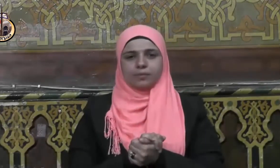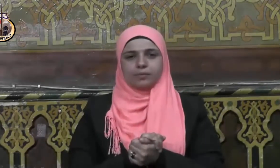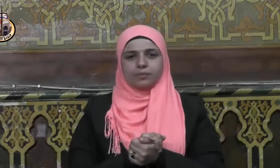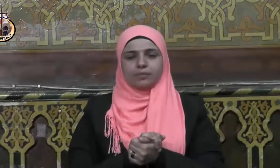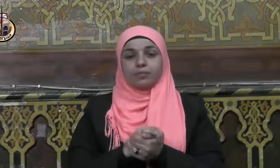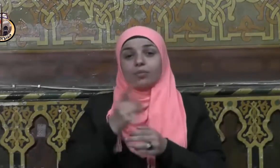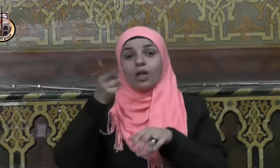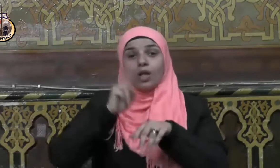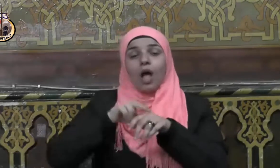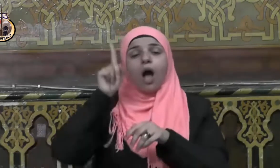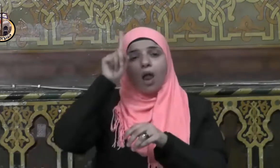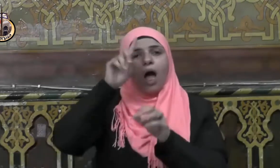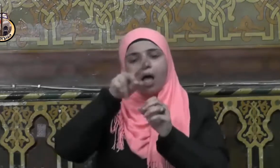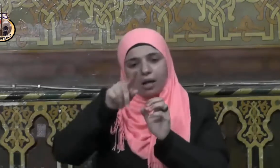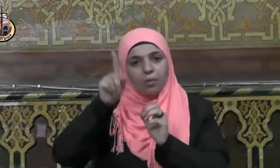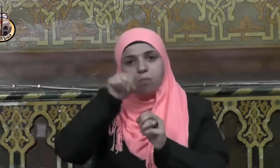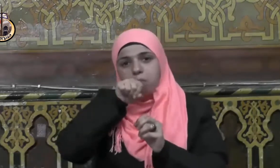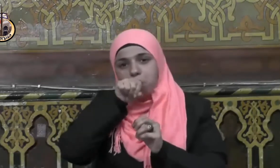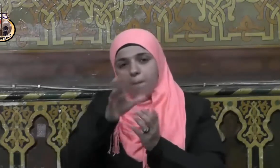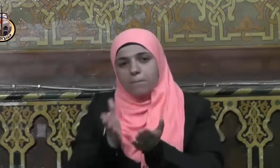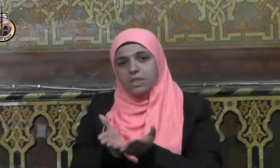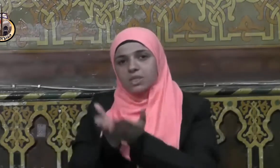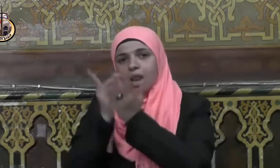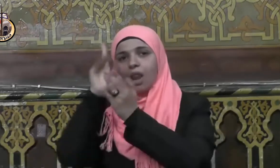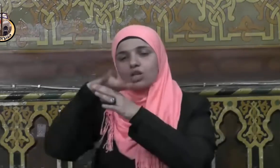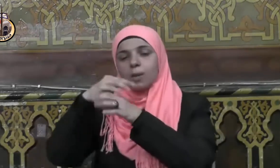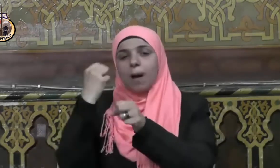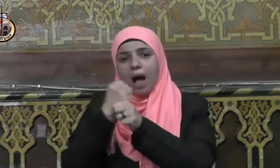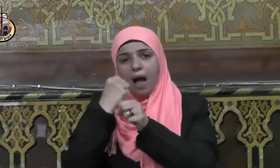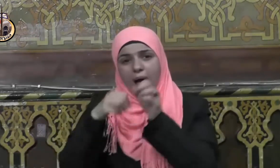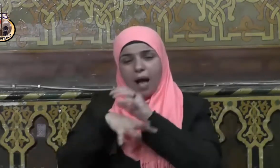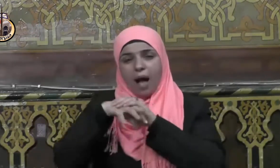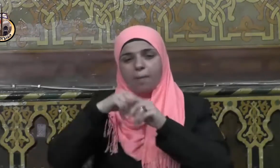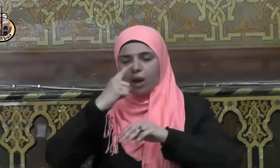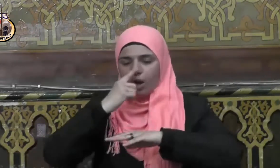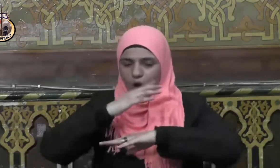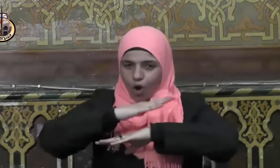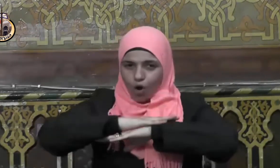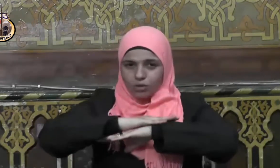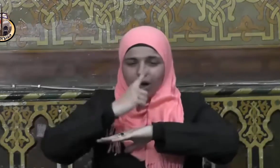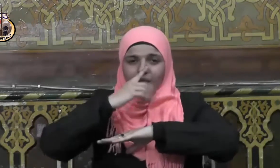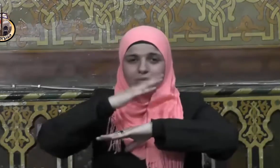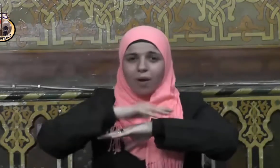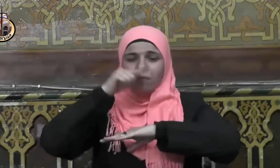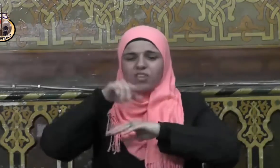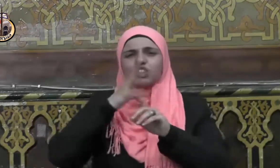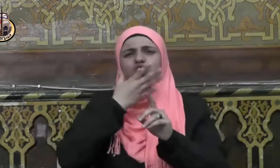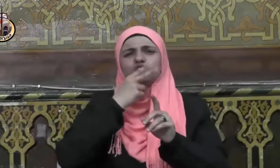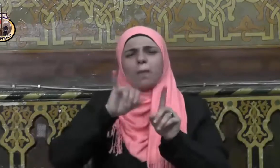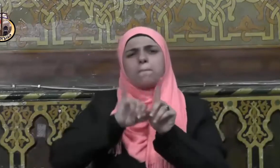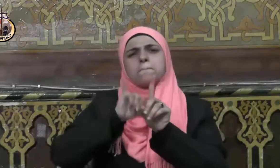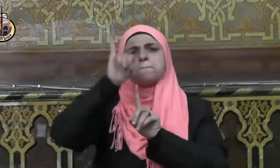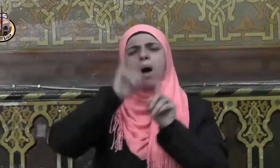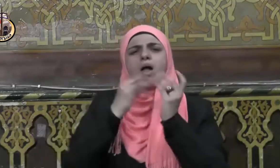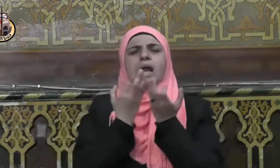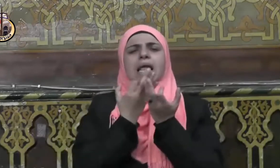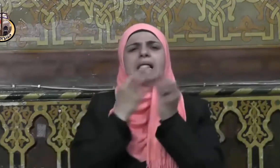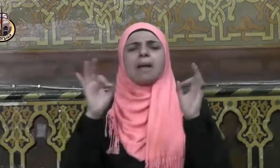وجعل صلى الله عليه وسلم حسن الخلق معيار كمال الإيمان